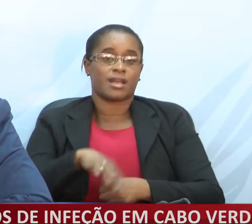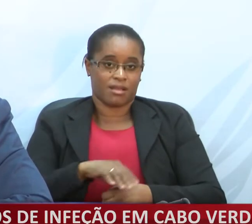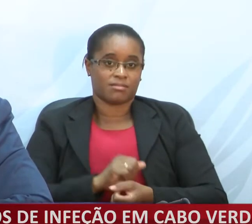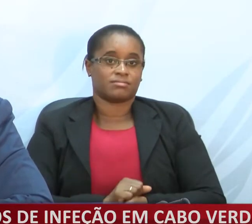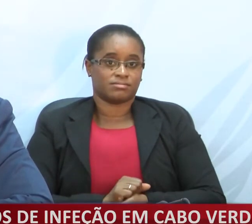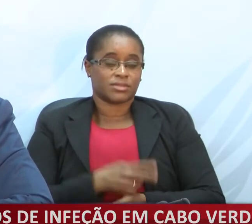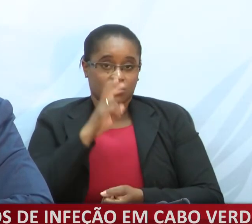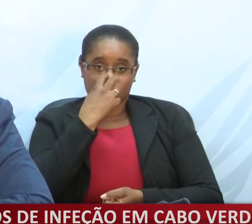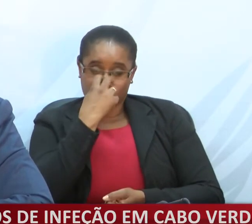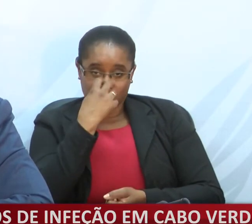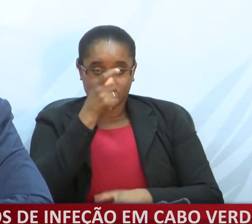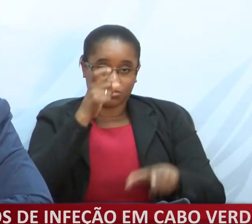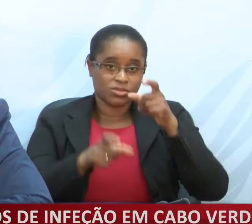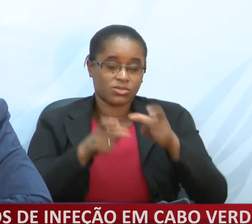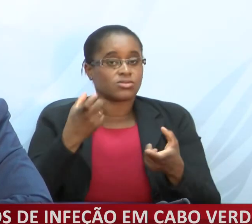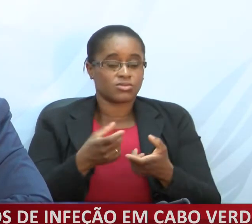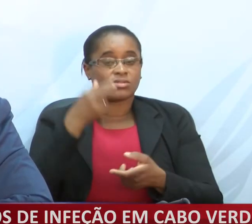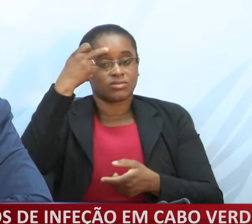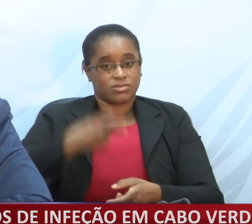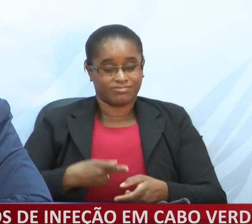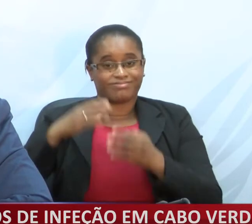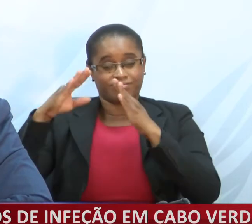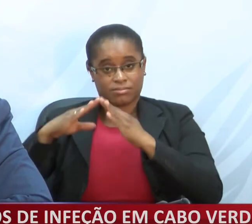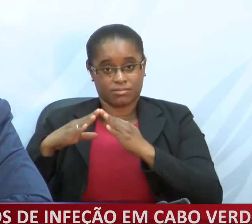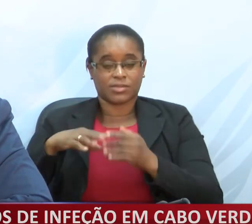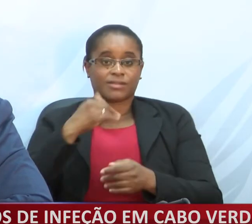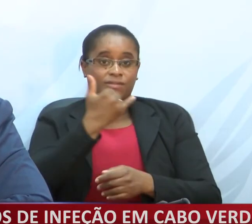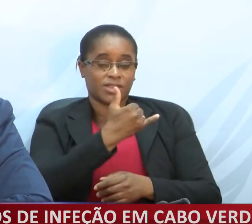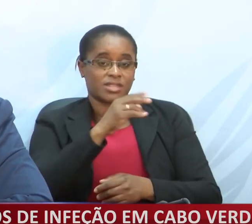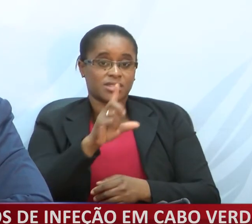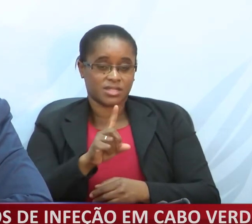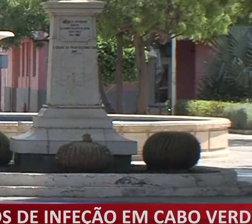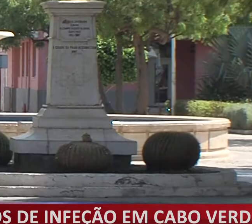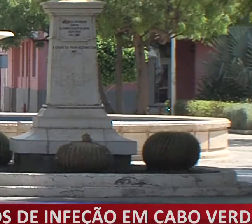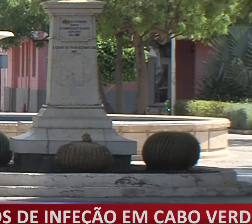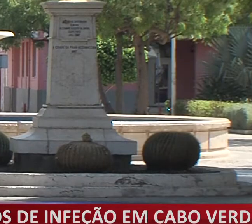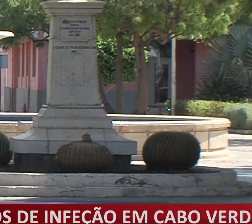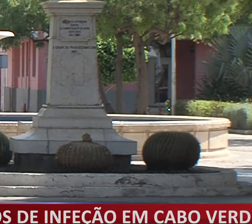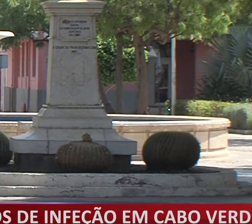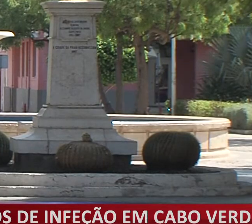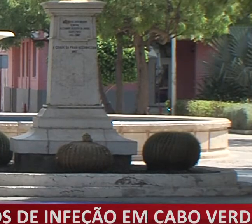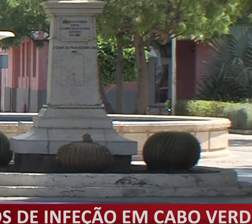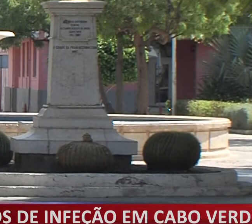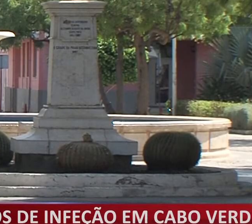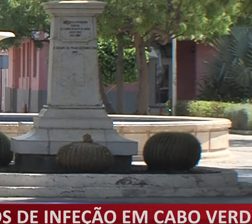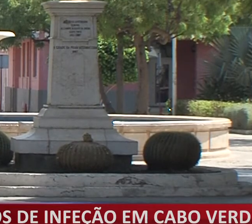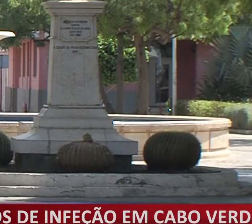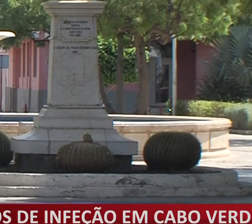um caso suspeito e 10 pessoas que se encontravam de quarentena, 26 do Conselho da Praia,